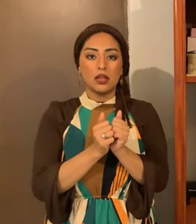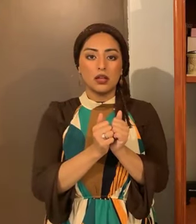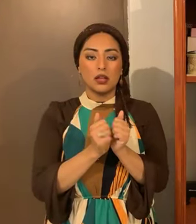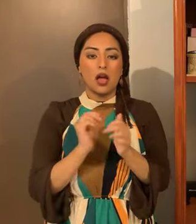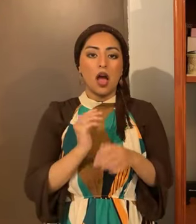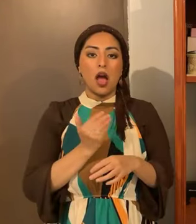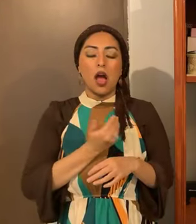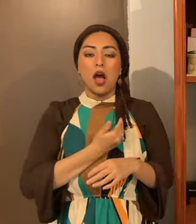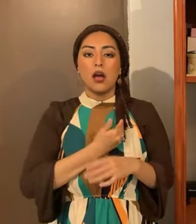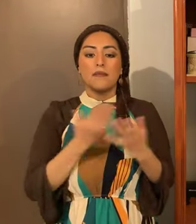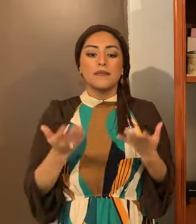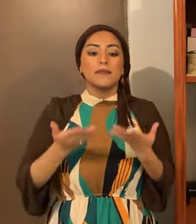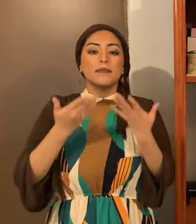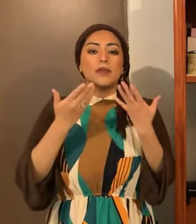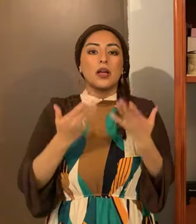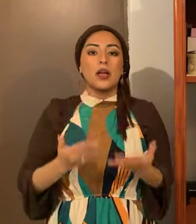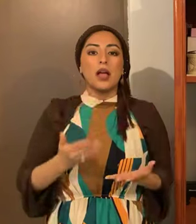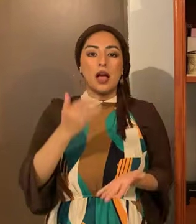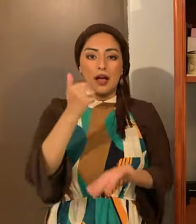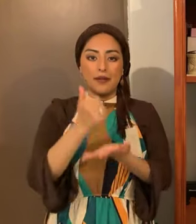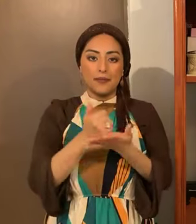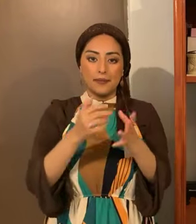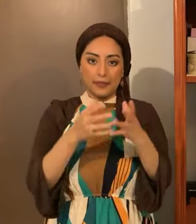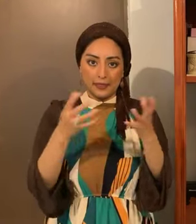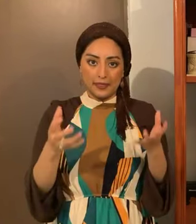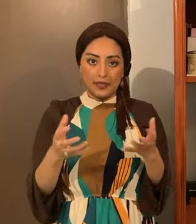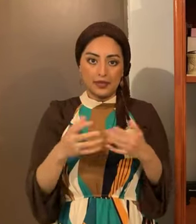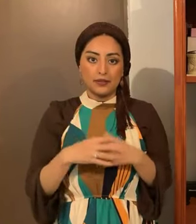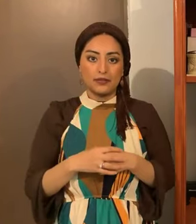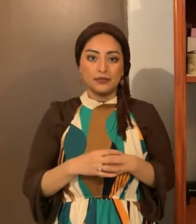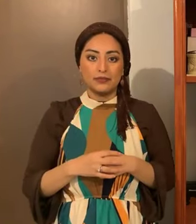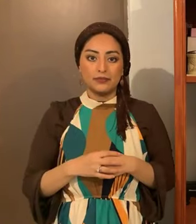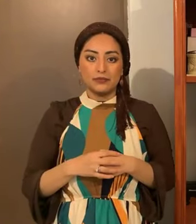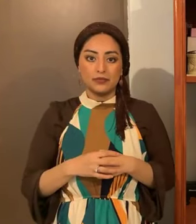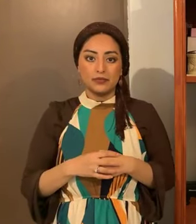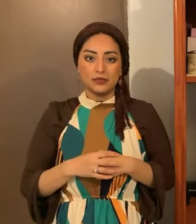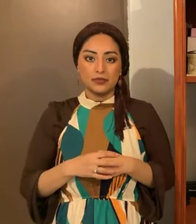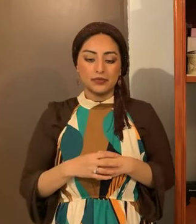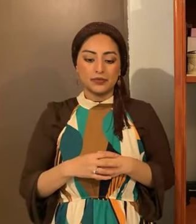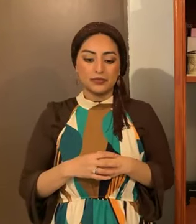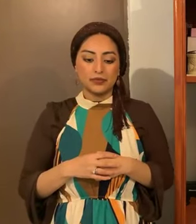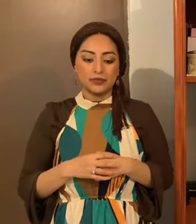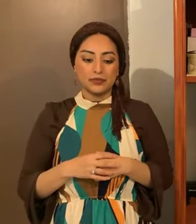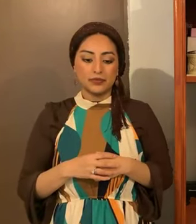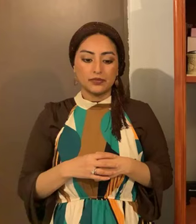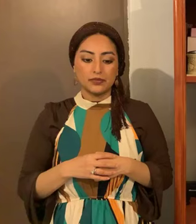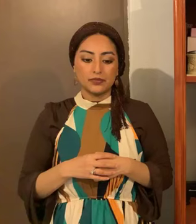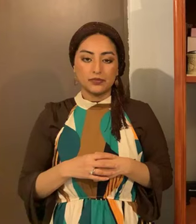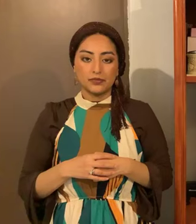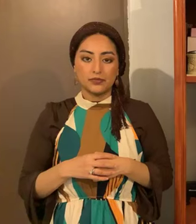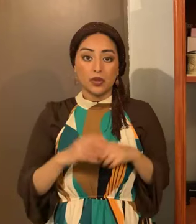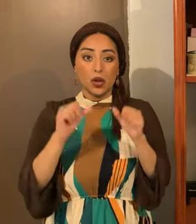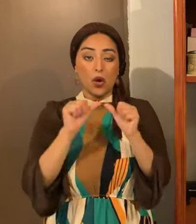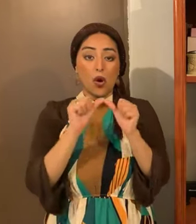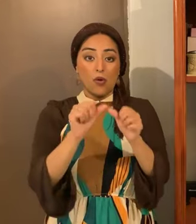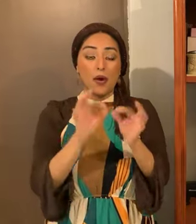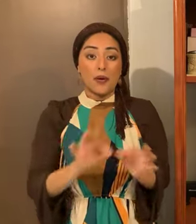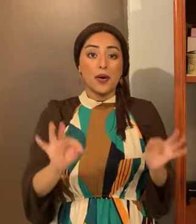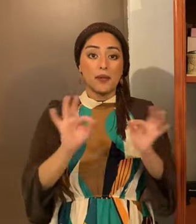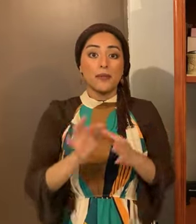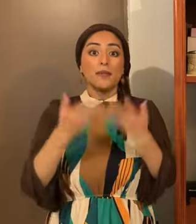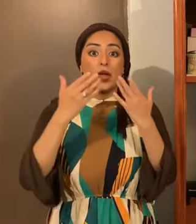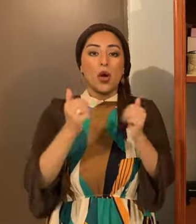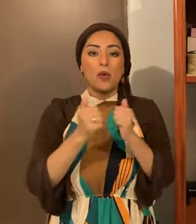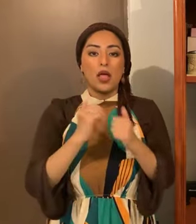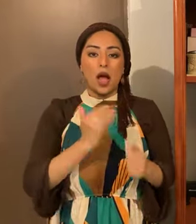la nariz nos ayuda mucho, aunque no conviene cantar mucho con la nariz. Siempre hacerlo con el diafragma, para no